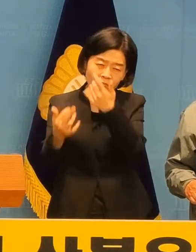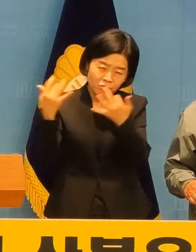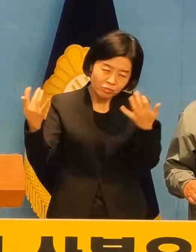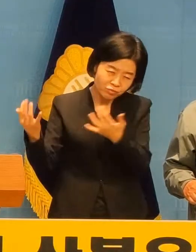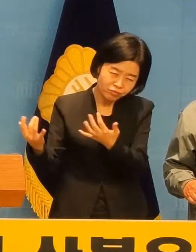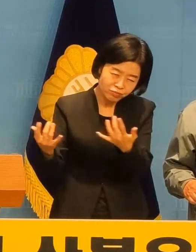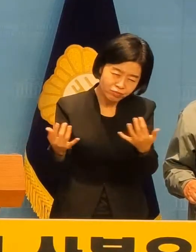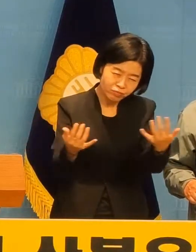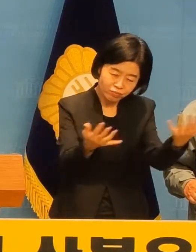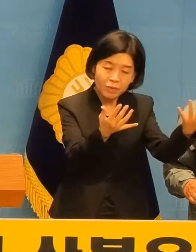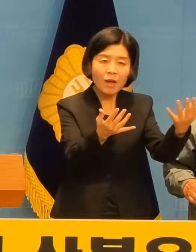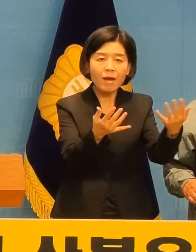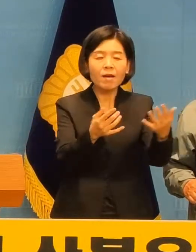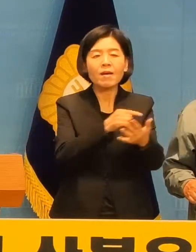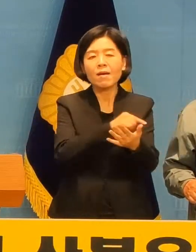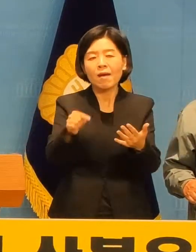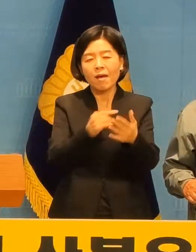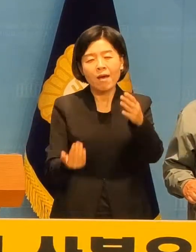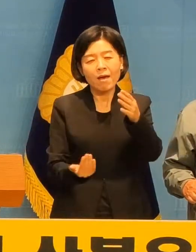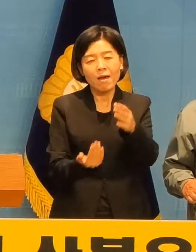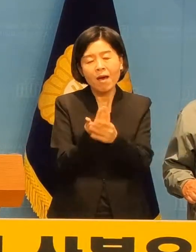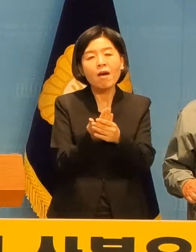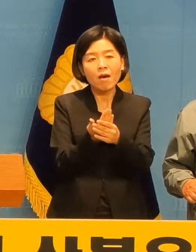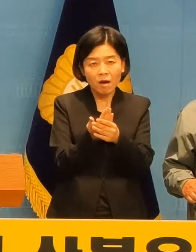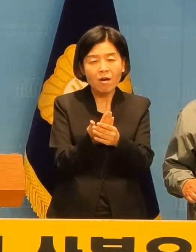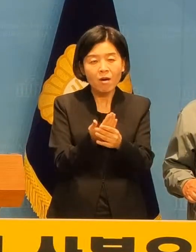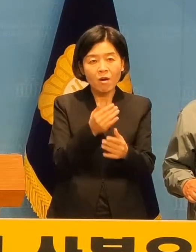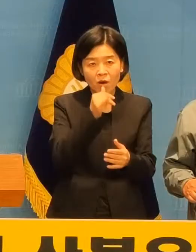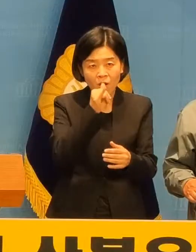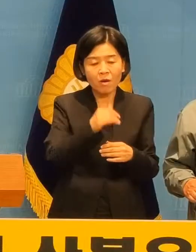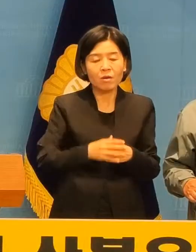산불과 복합재난으로 큰 피해를 입었습니다.